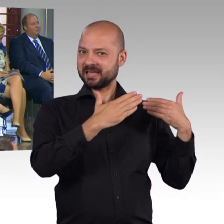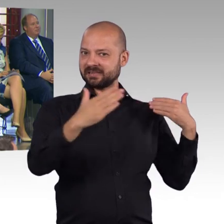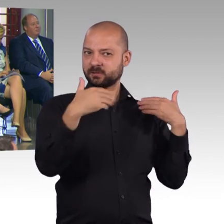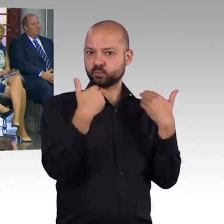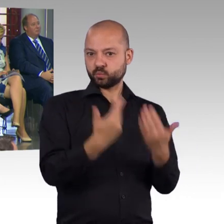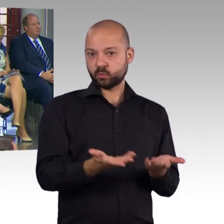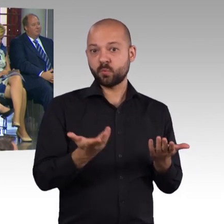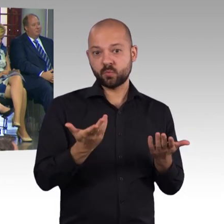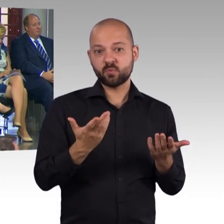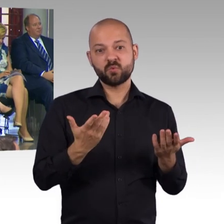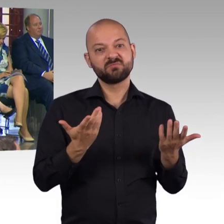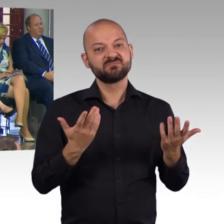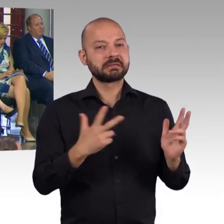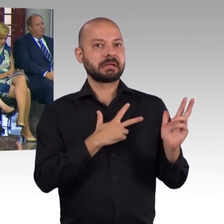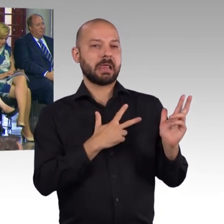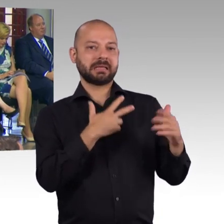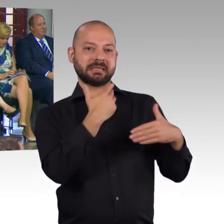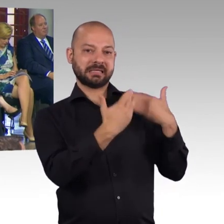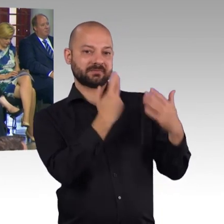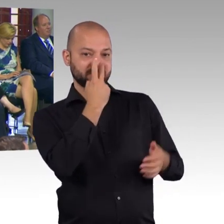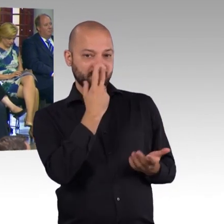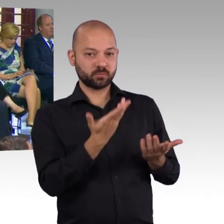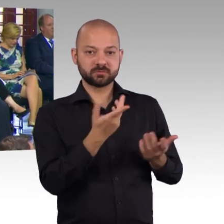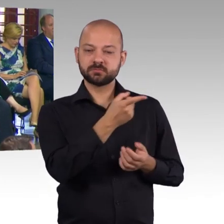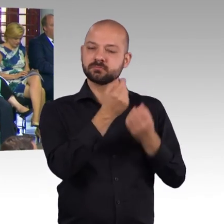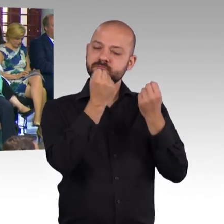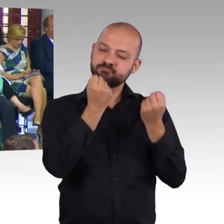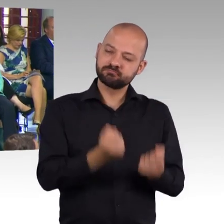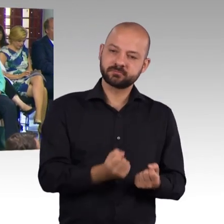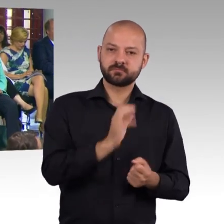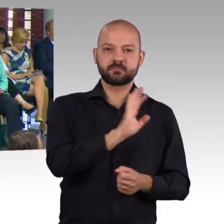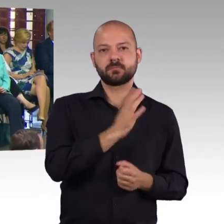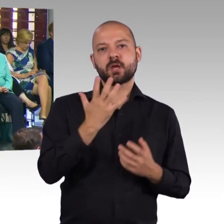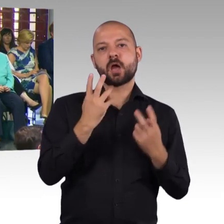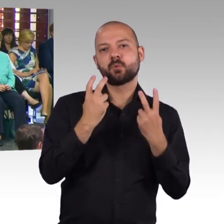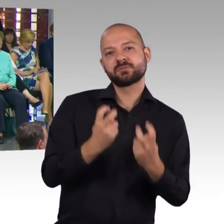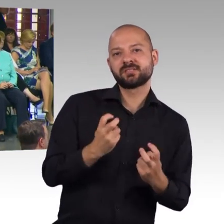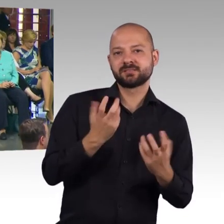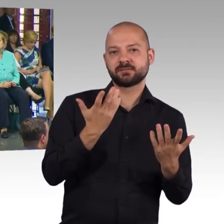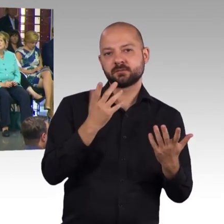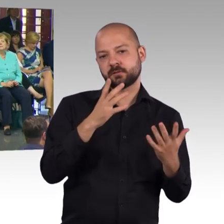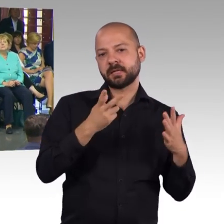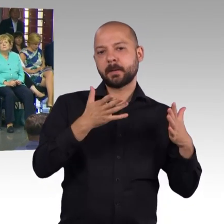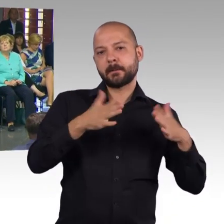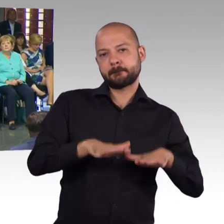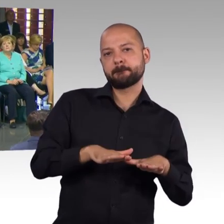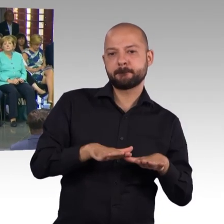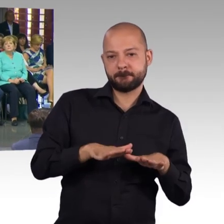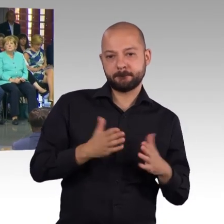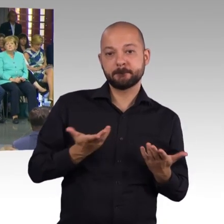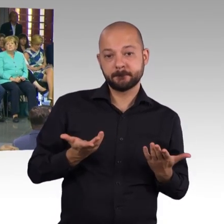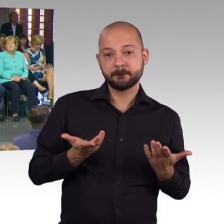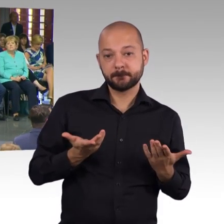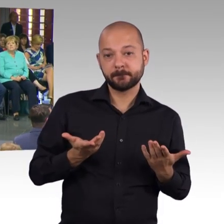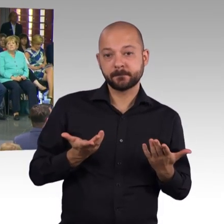Annegret Kramp-Karrenbauer sich entschieden hat, Verteidigungsministerin zu werden. Und sie wird es sehr gut machen, nach